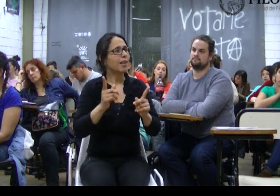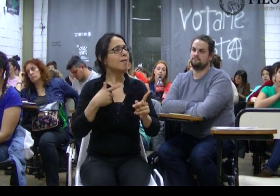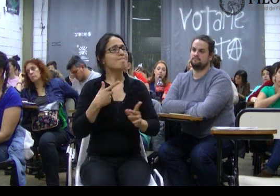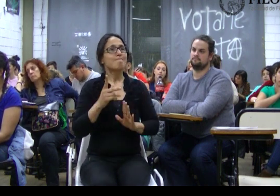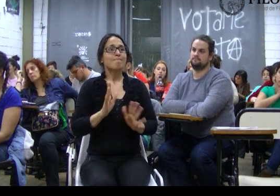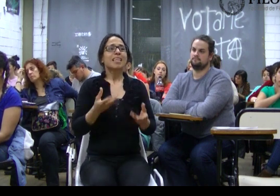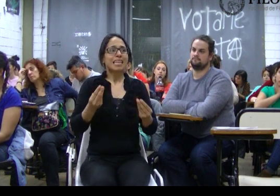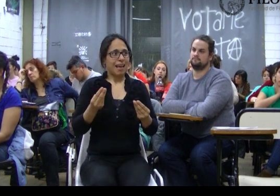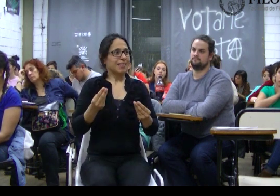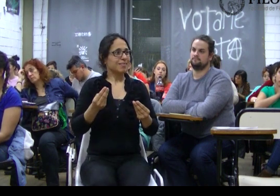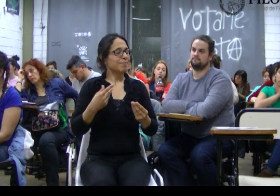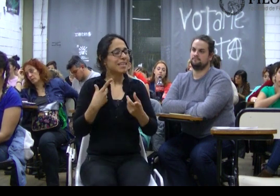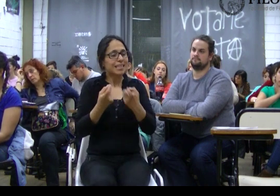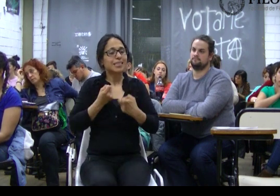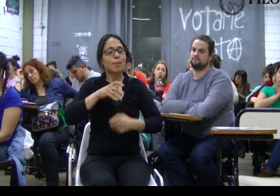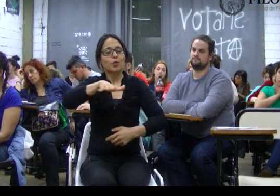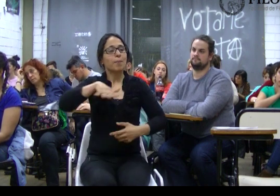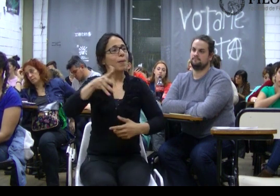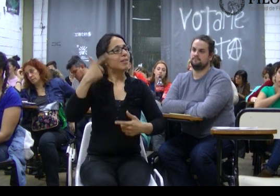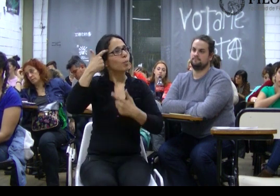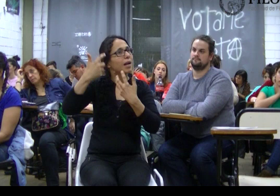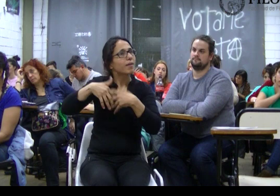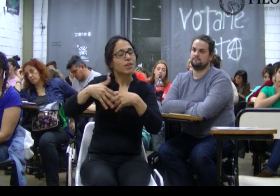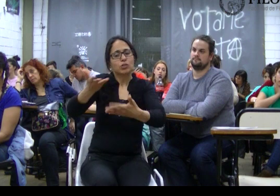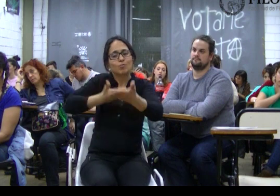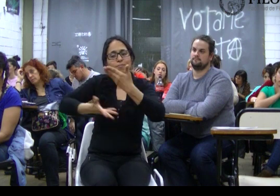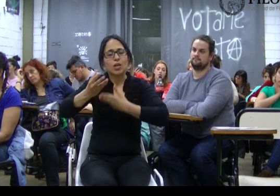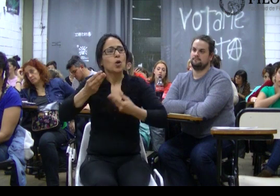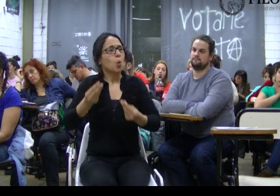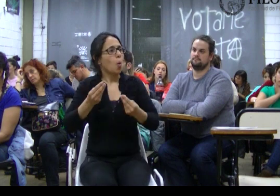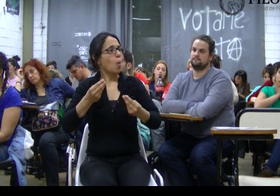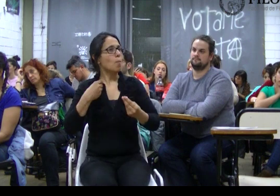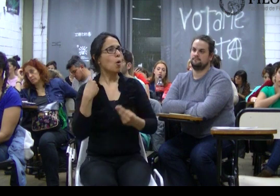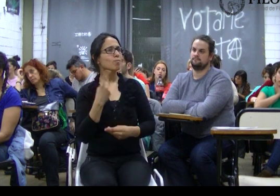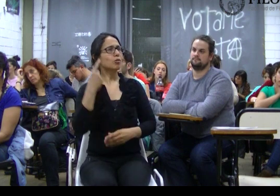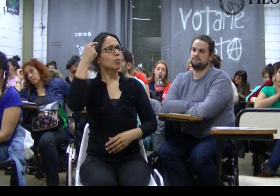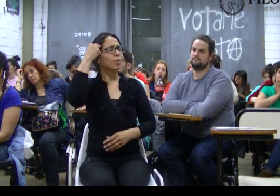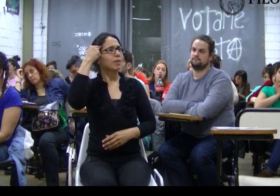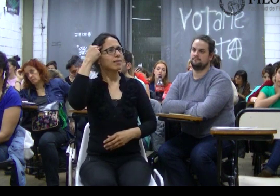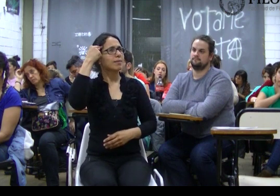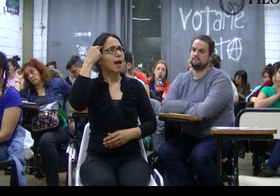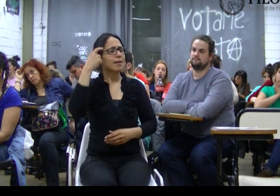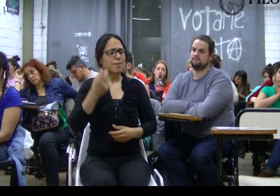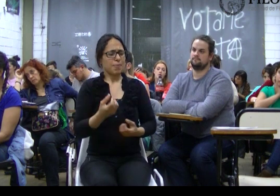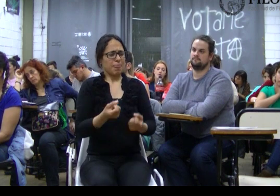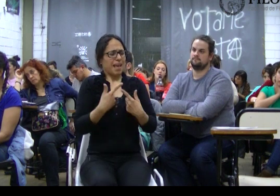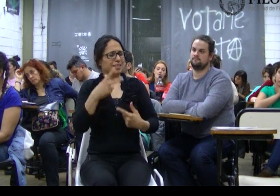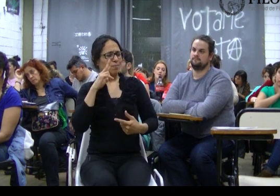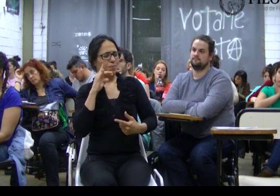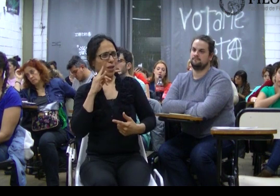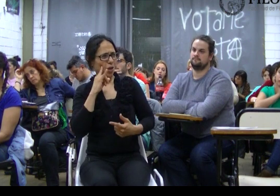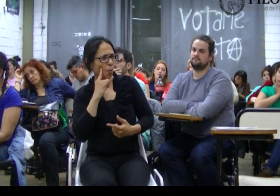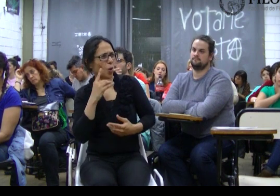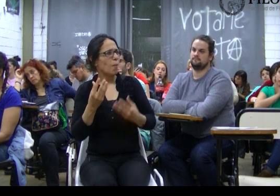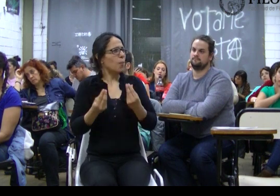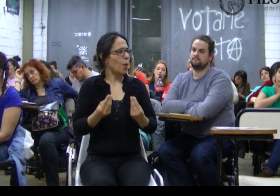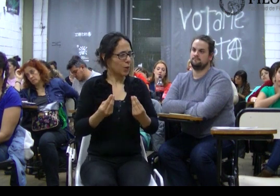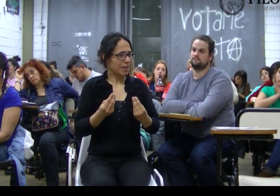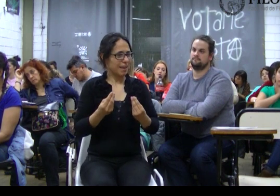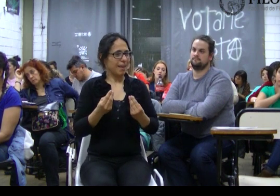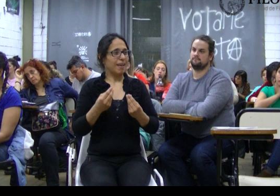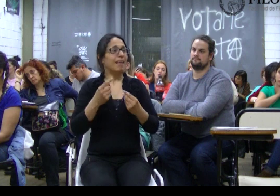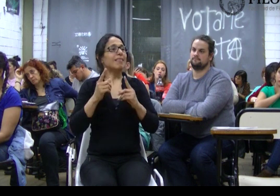escuelas, para analizar qué herramientas o estrategias tengo para poder acceder a poder